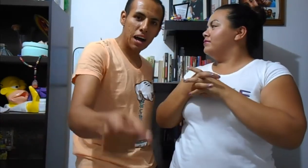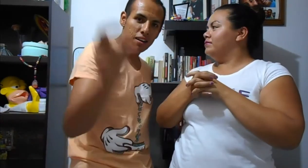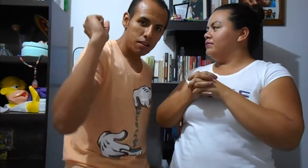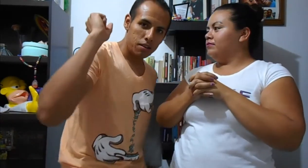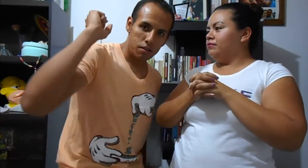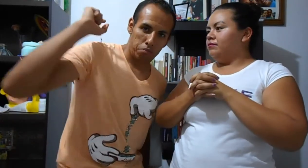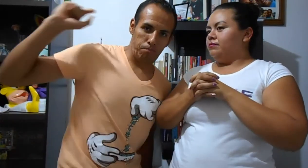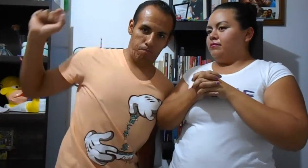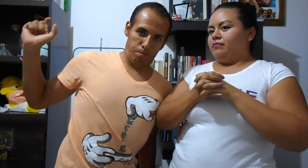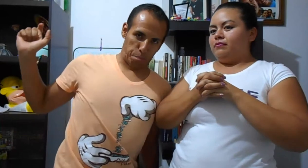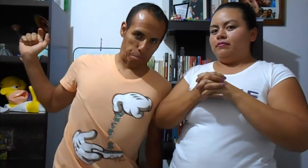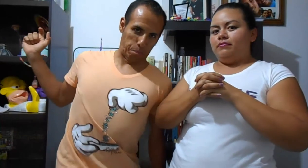a...